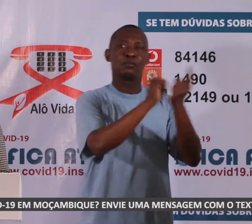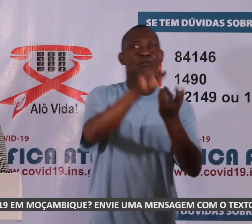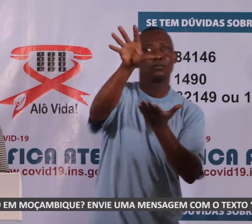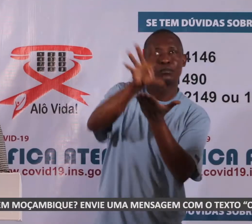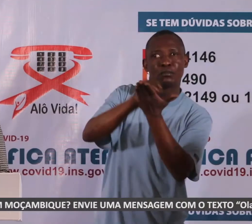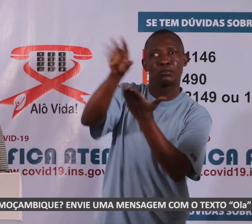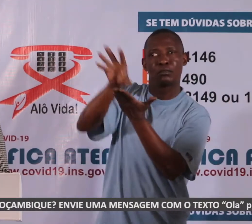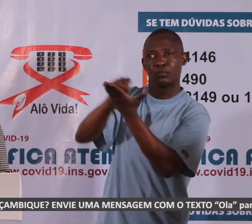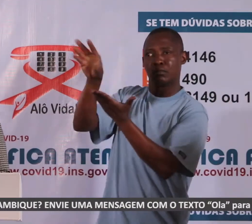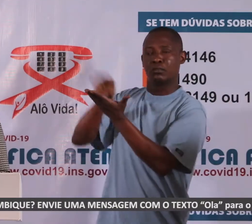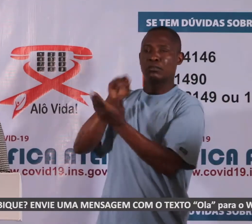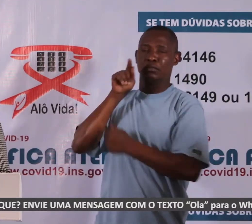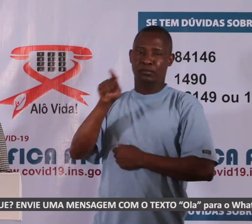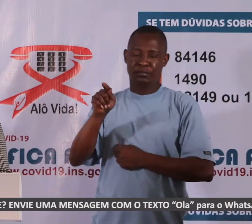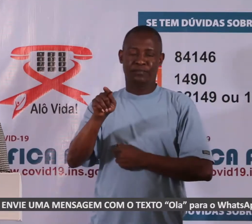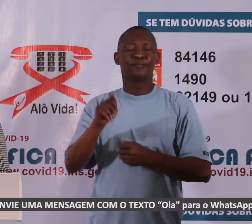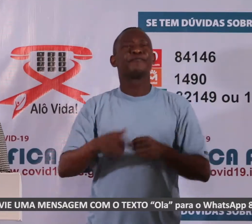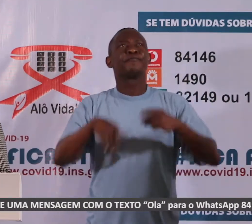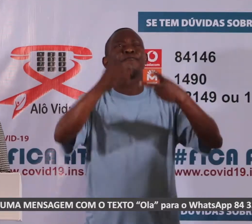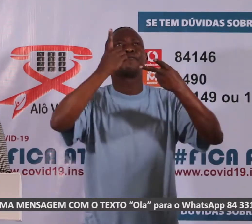Em termos